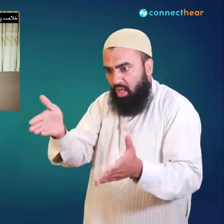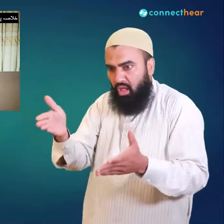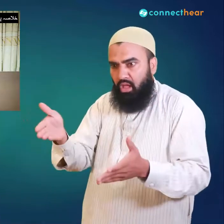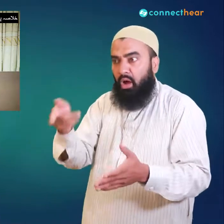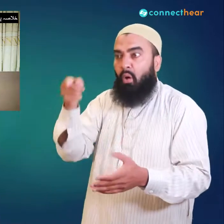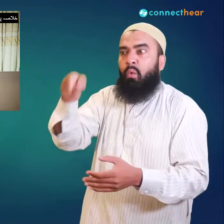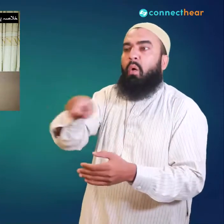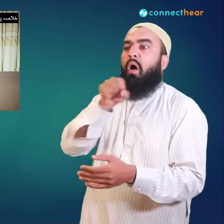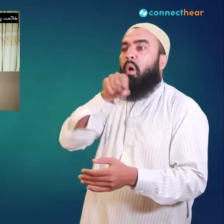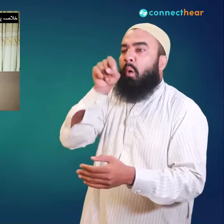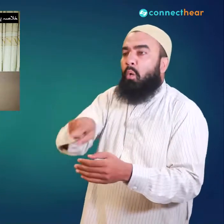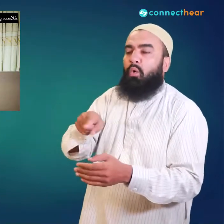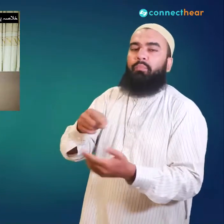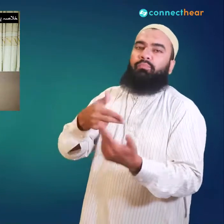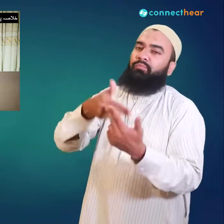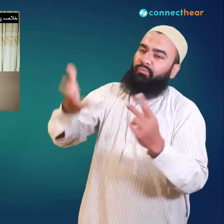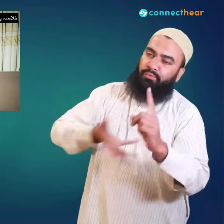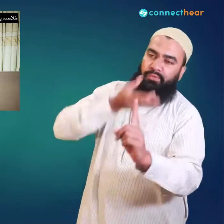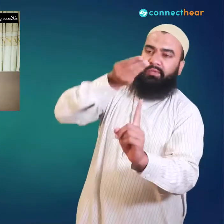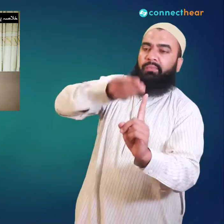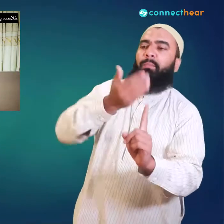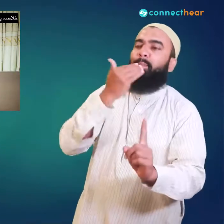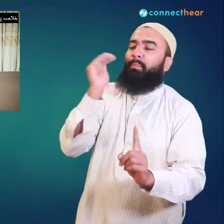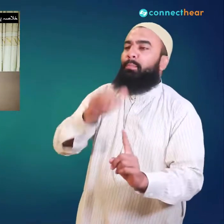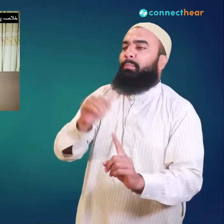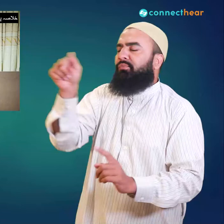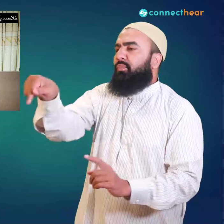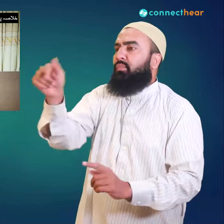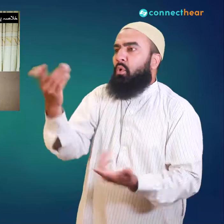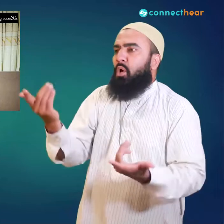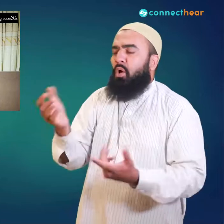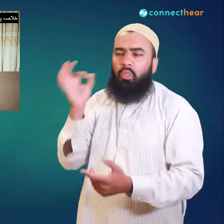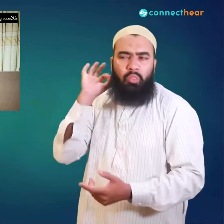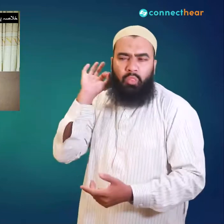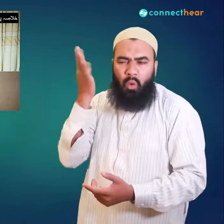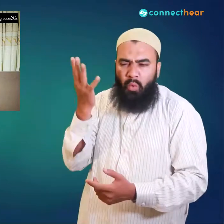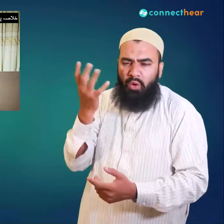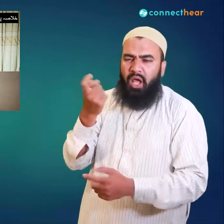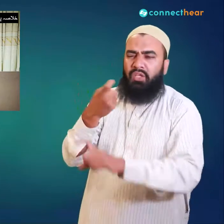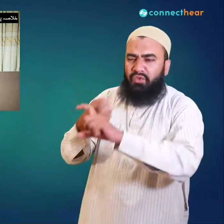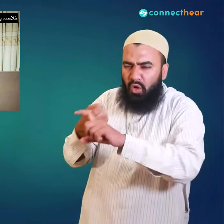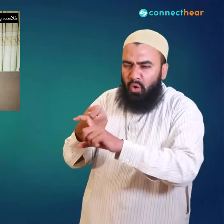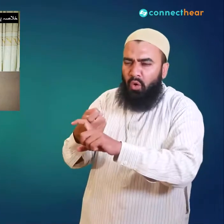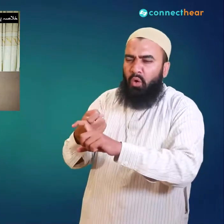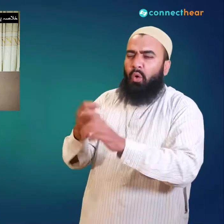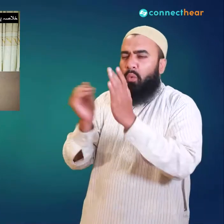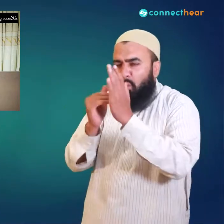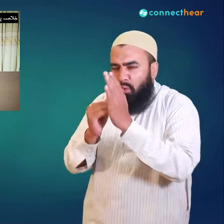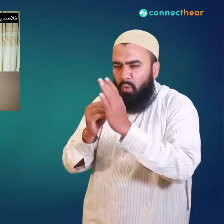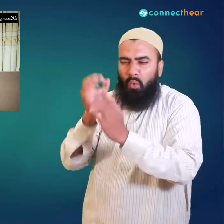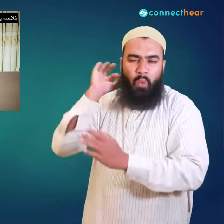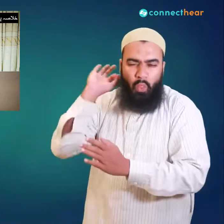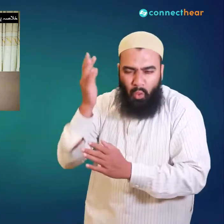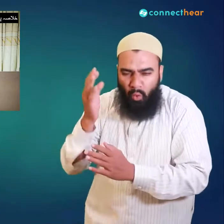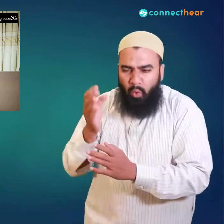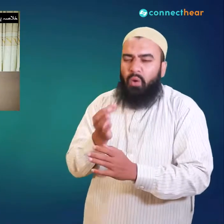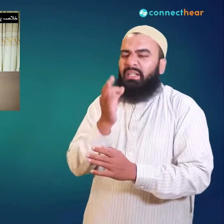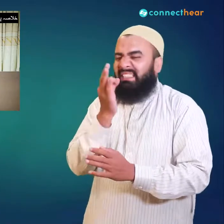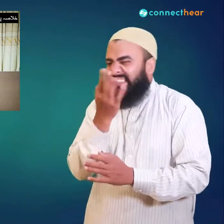کیا جائے، اور جو مال دشمن سے رضامندی اور صلح کی صورت میں حاصل ہوتا